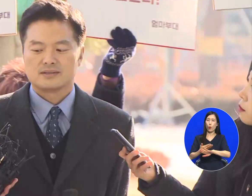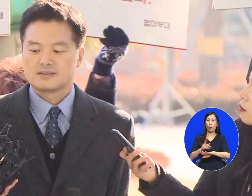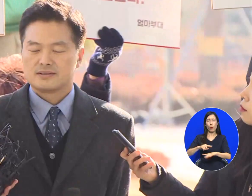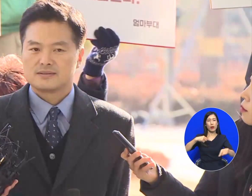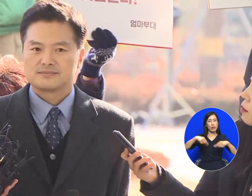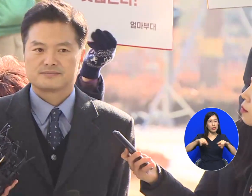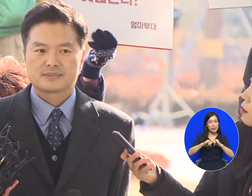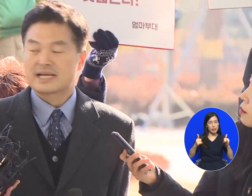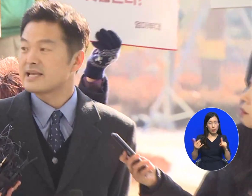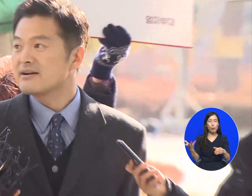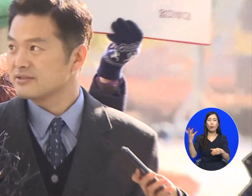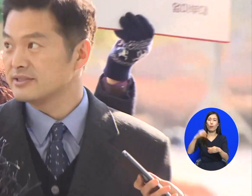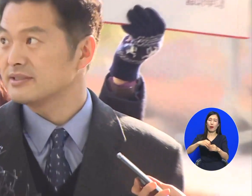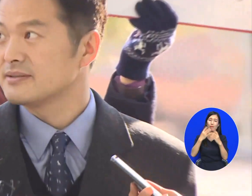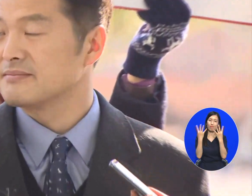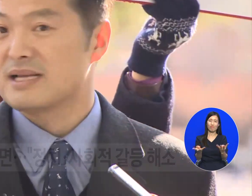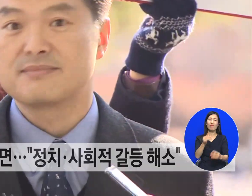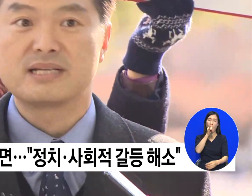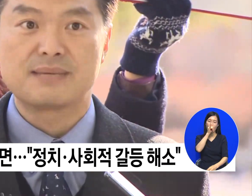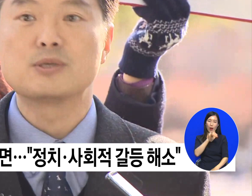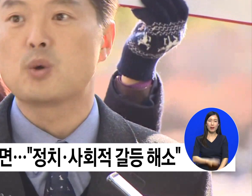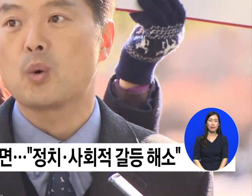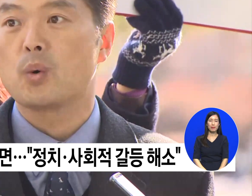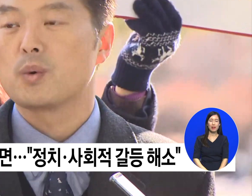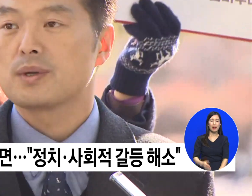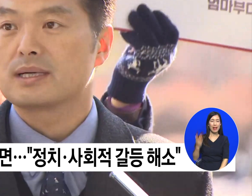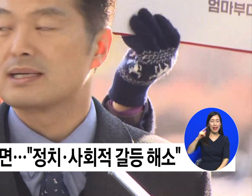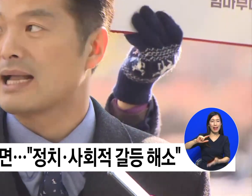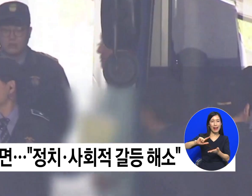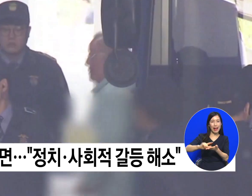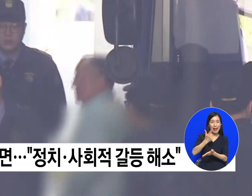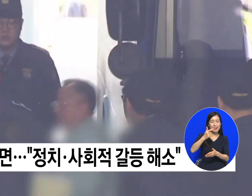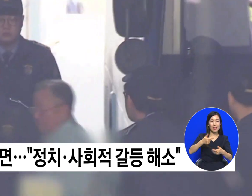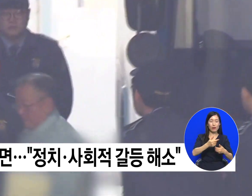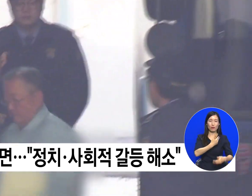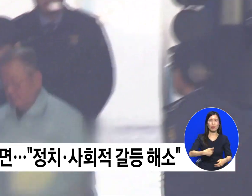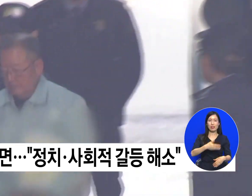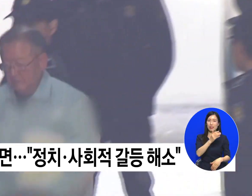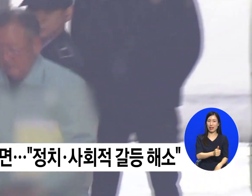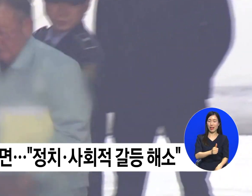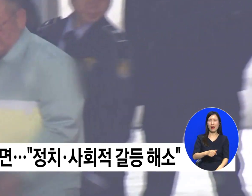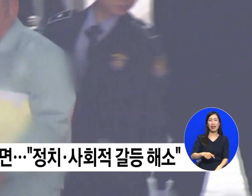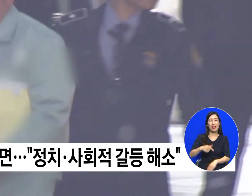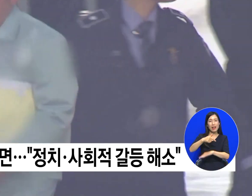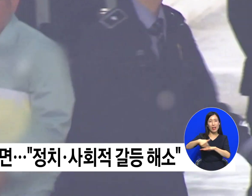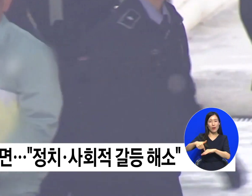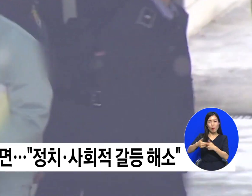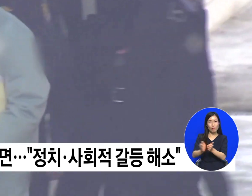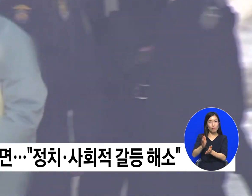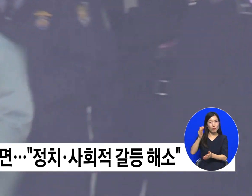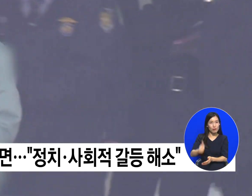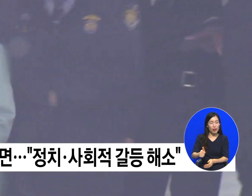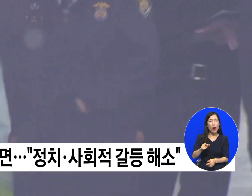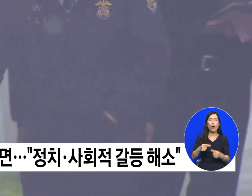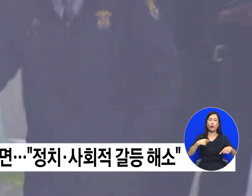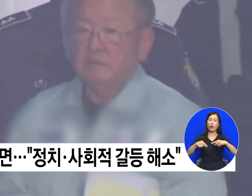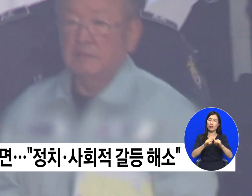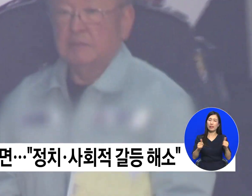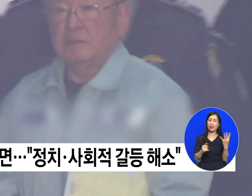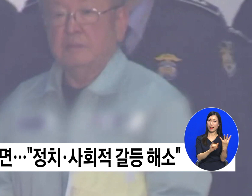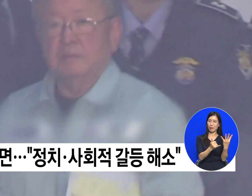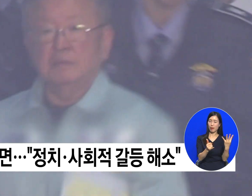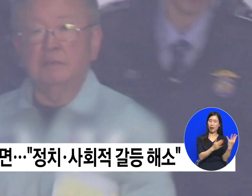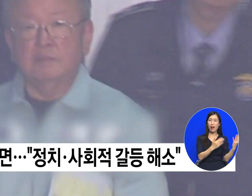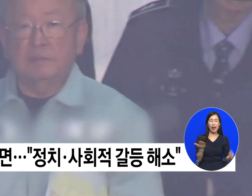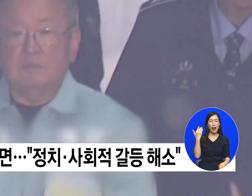정치인도 명단에 포함됐습니다 김태우 전 강서구청장 강반수 전 기획재정부 장관 등 정치인 4명과